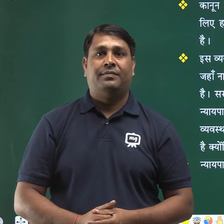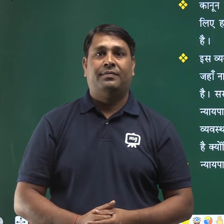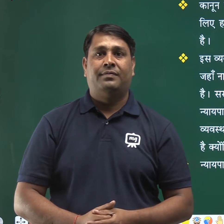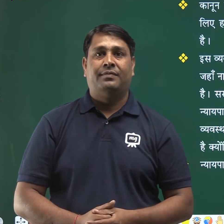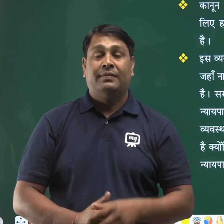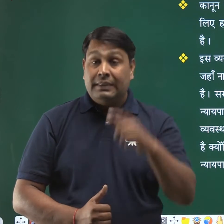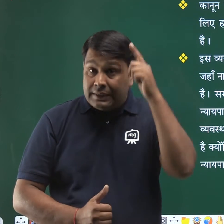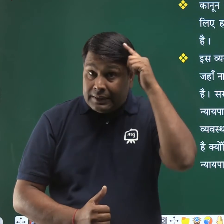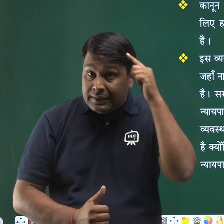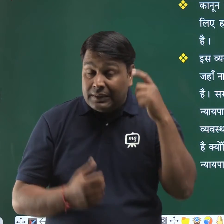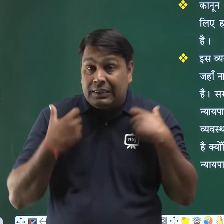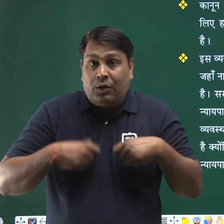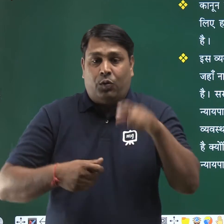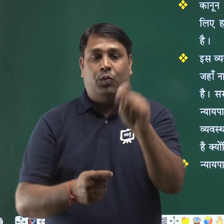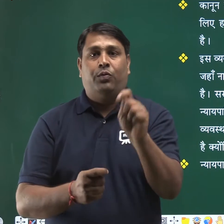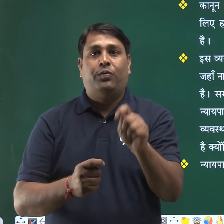अदालतें हैं,